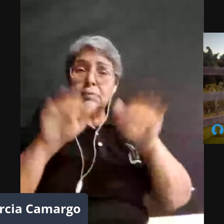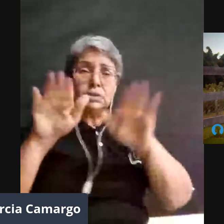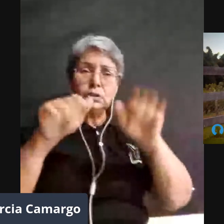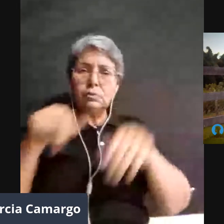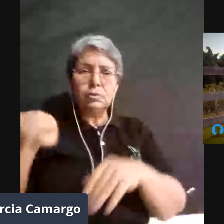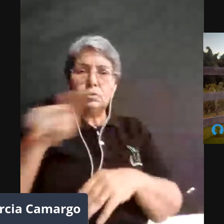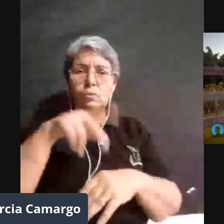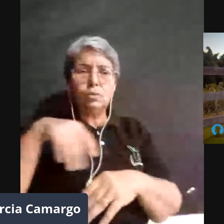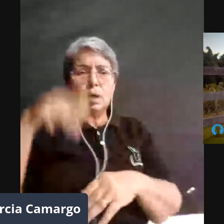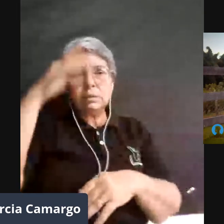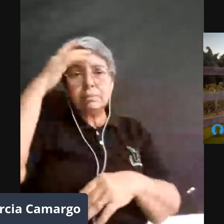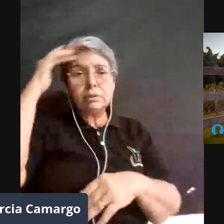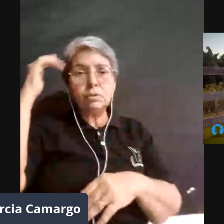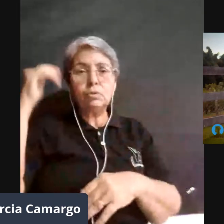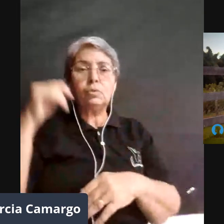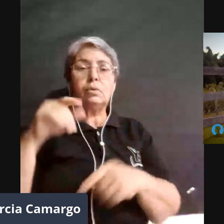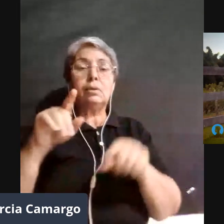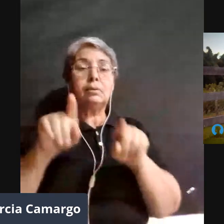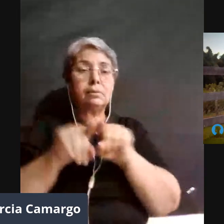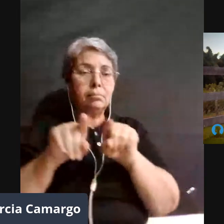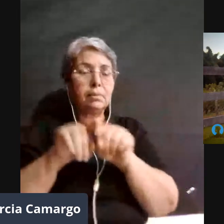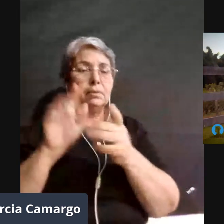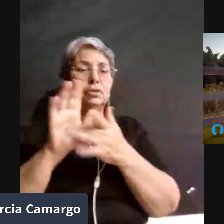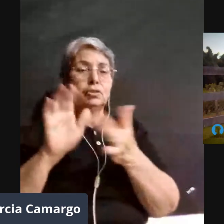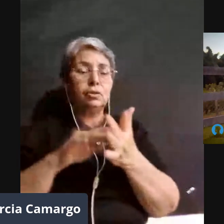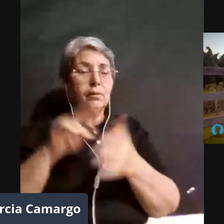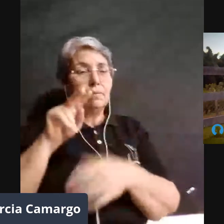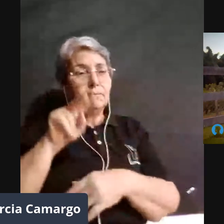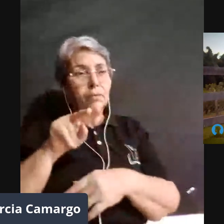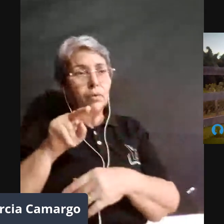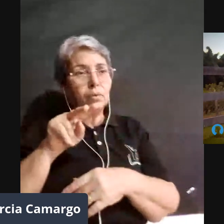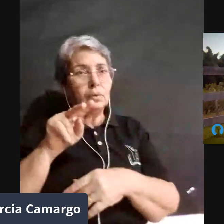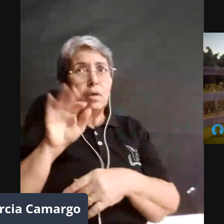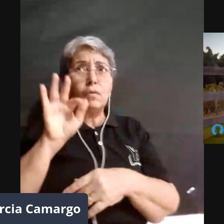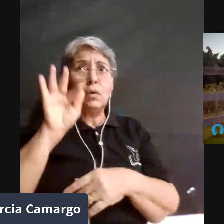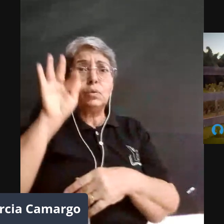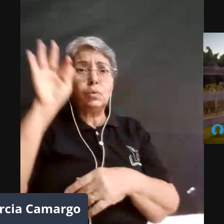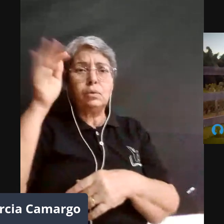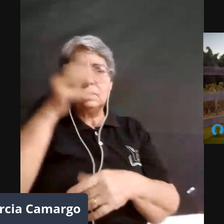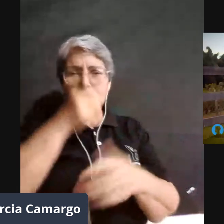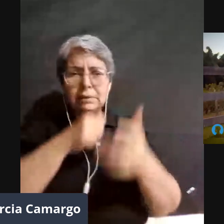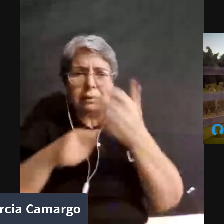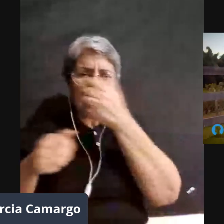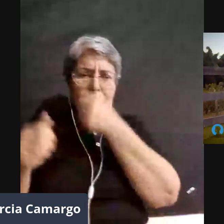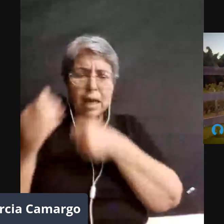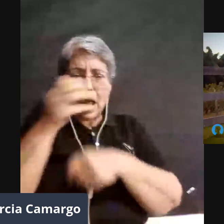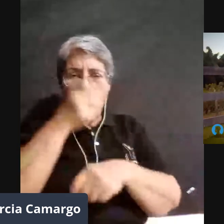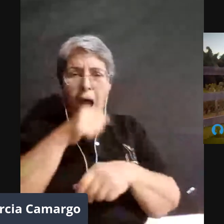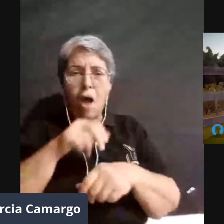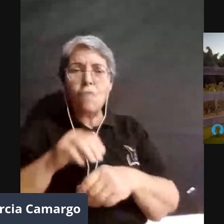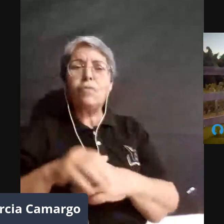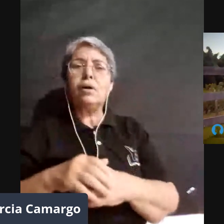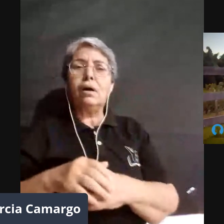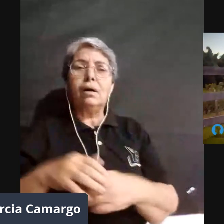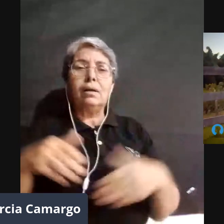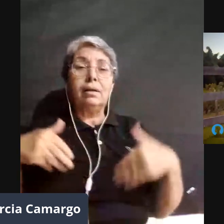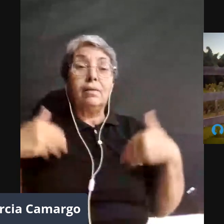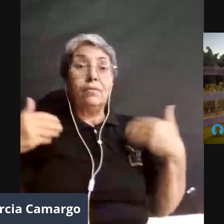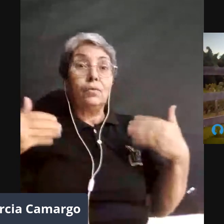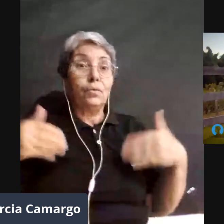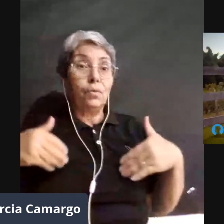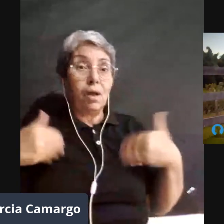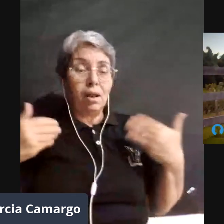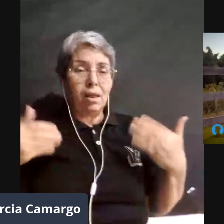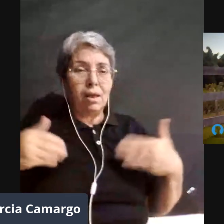ficou satisfeito. Se o sangue de Cristo não tem esse poder, o Evangelho eterno e o poder de Deus